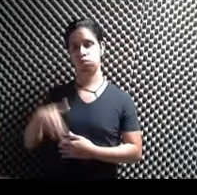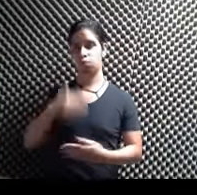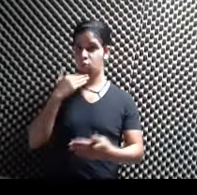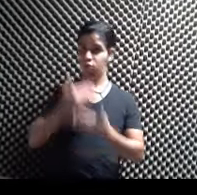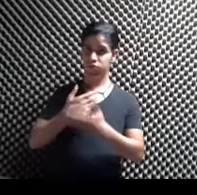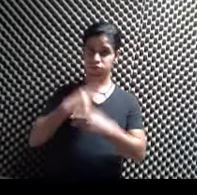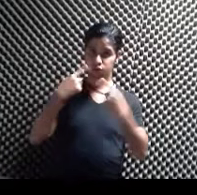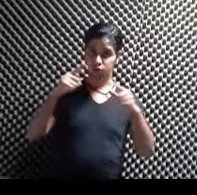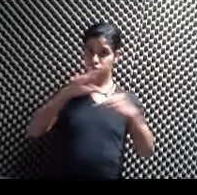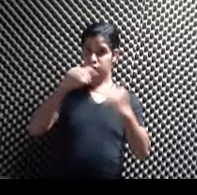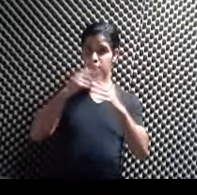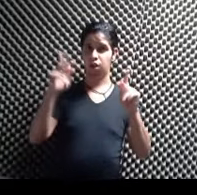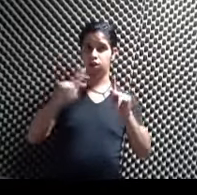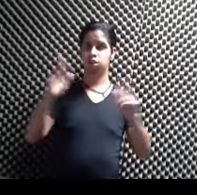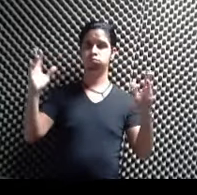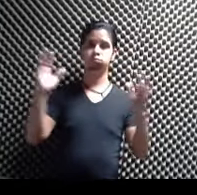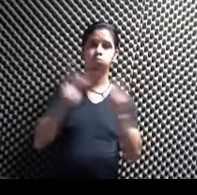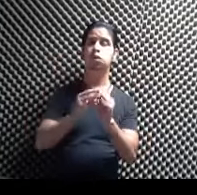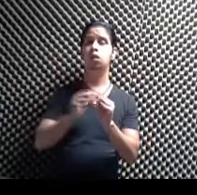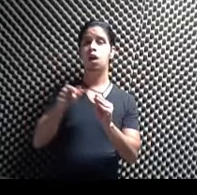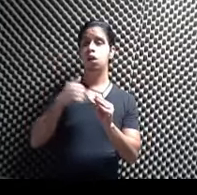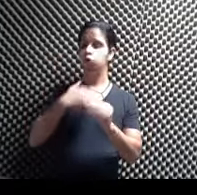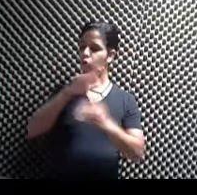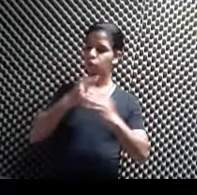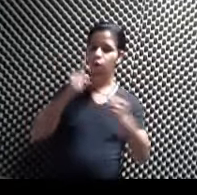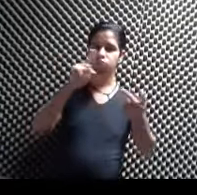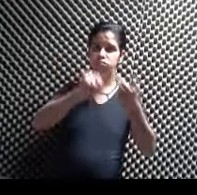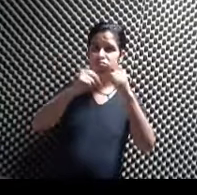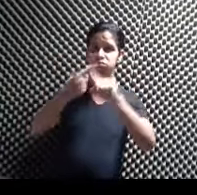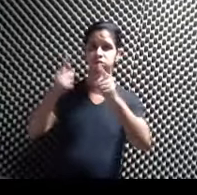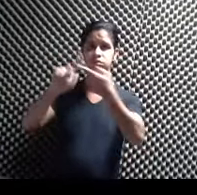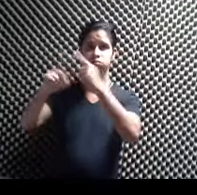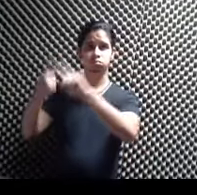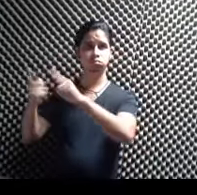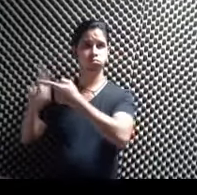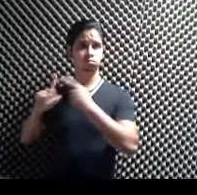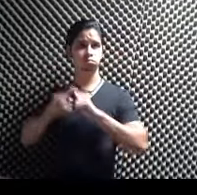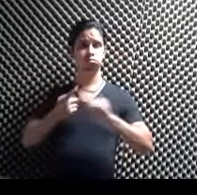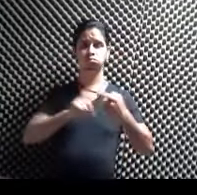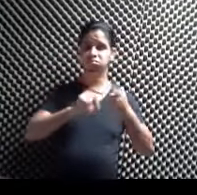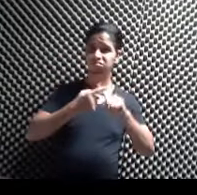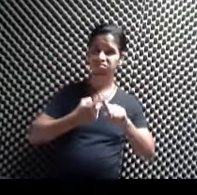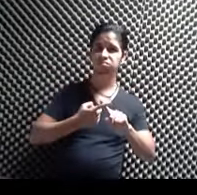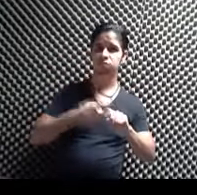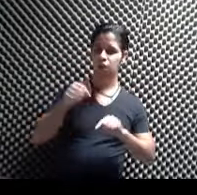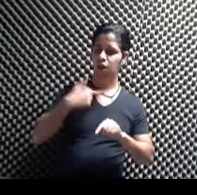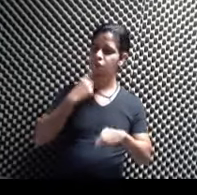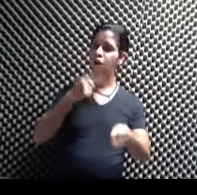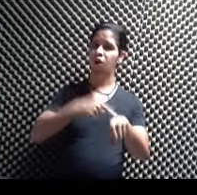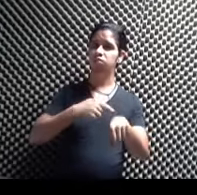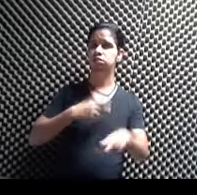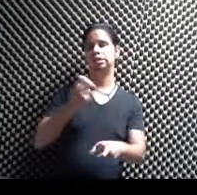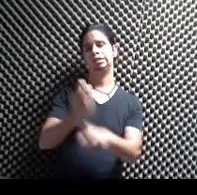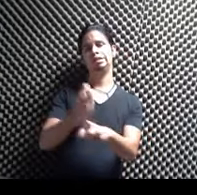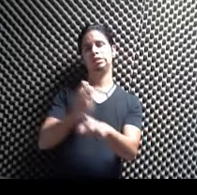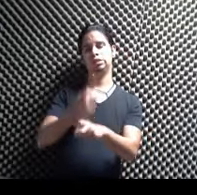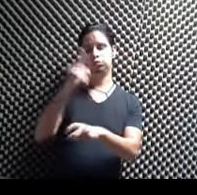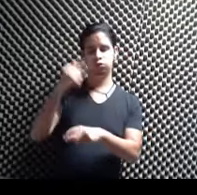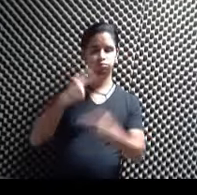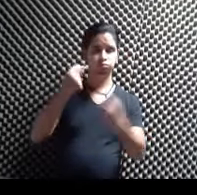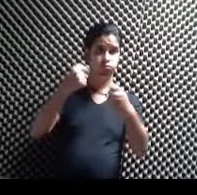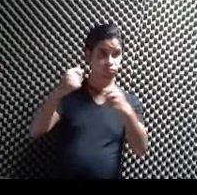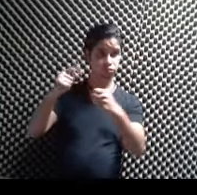Lograr. Pero somos buenos amigos y todos somos panas y son gente que todo el mundo sea. Sí, sí. Claro. Que los horarios son un poco difíciles, pero estamos